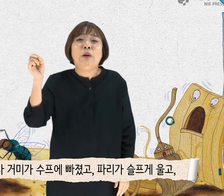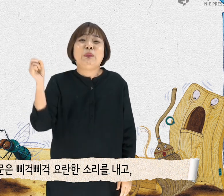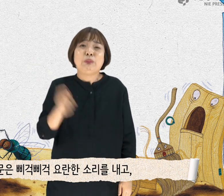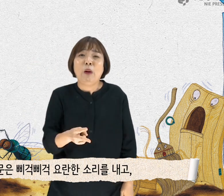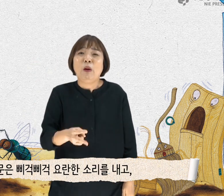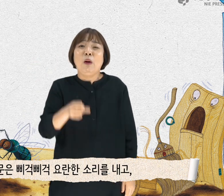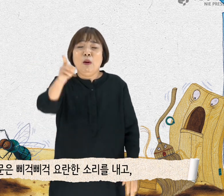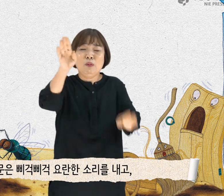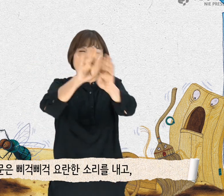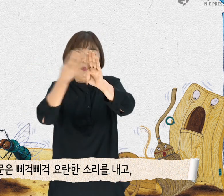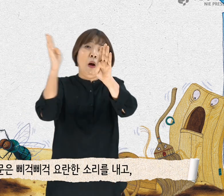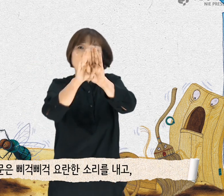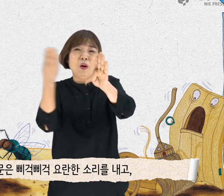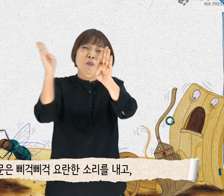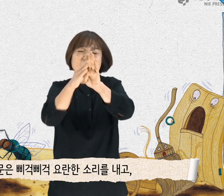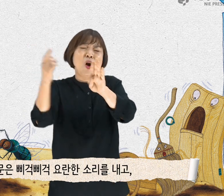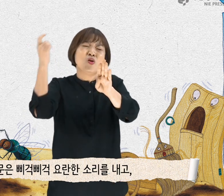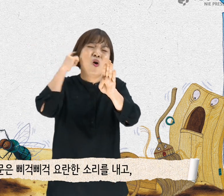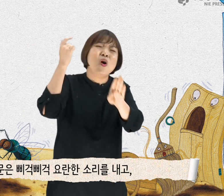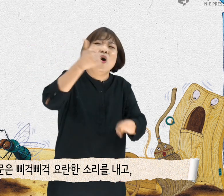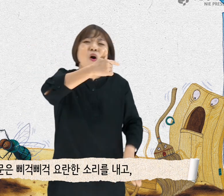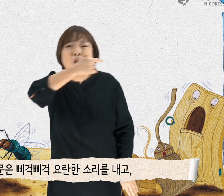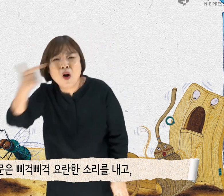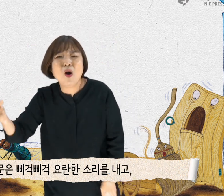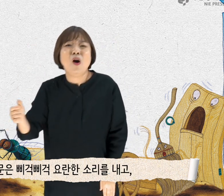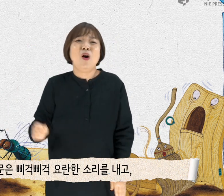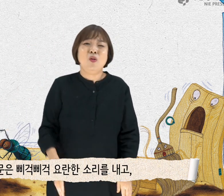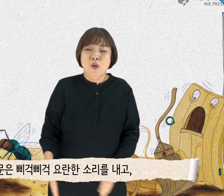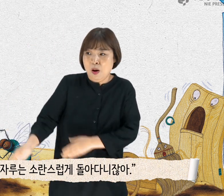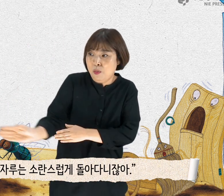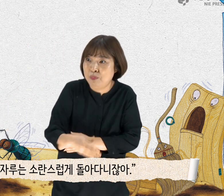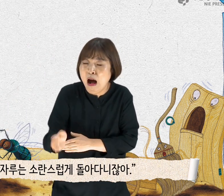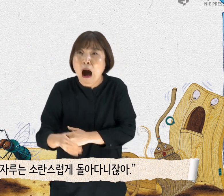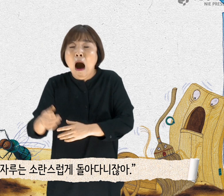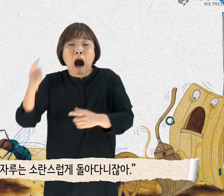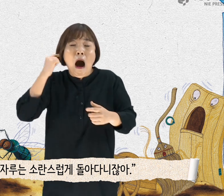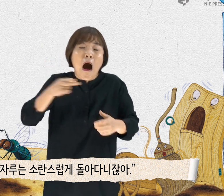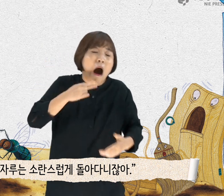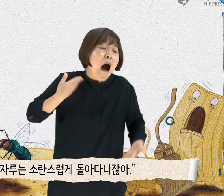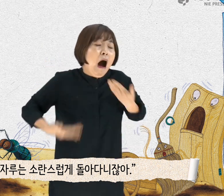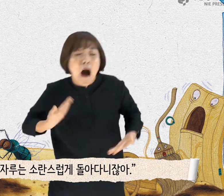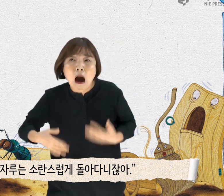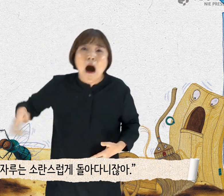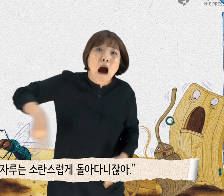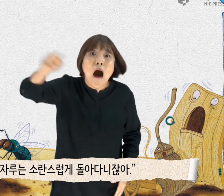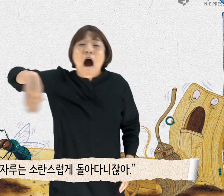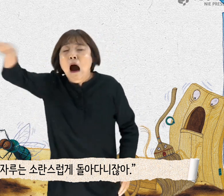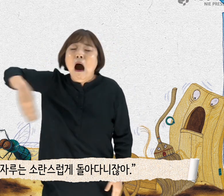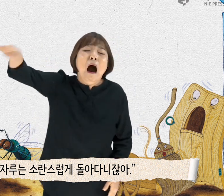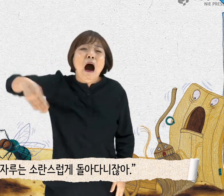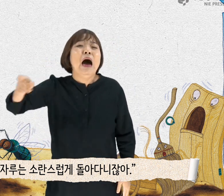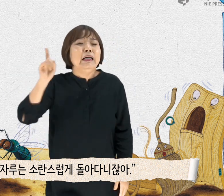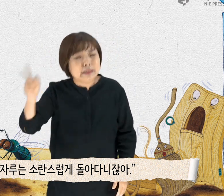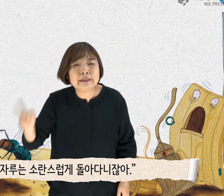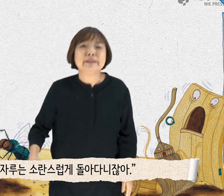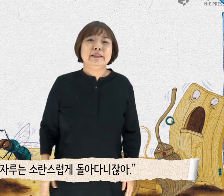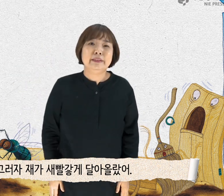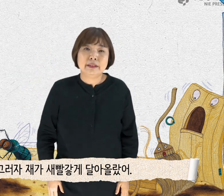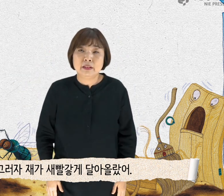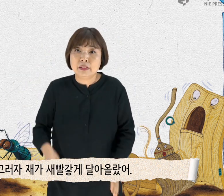문은 삐걱삐걱 요란한 소리를 내고 빗자루는 소란스럽게